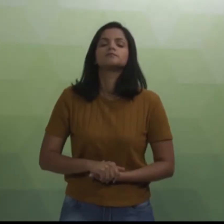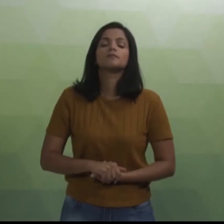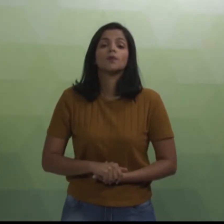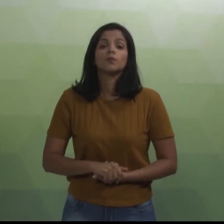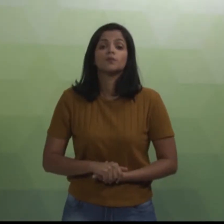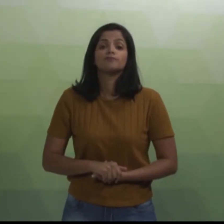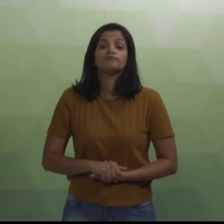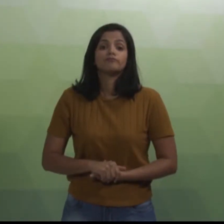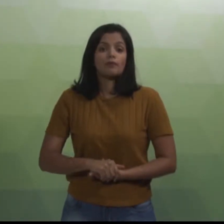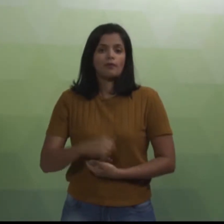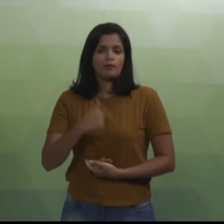aula,